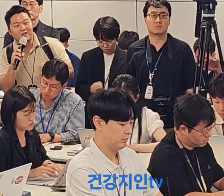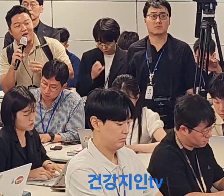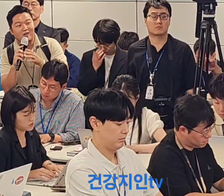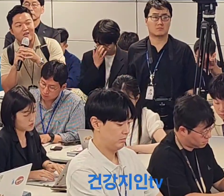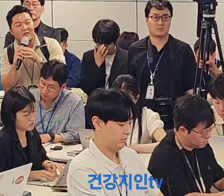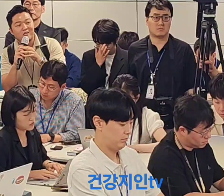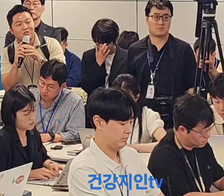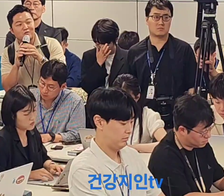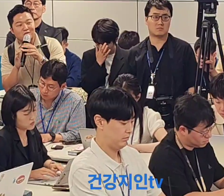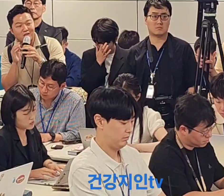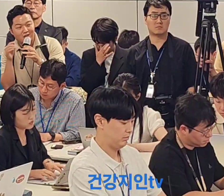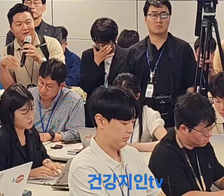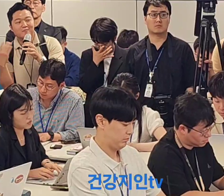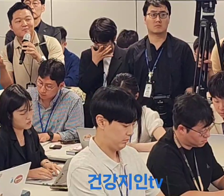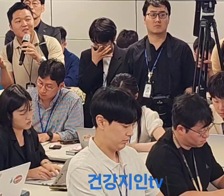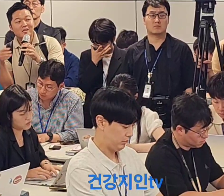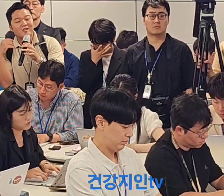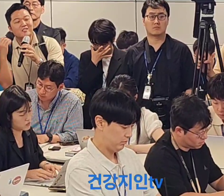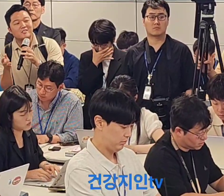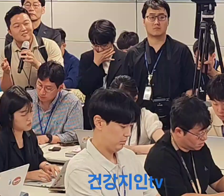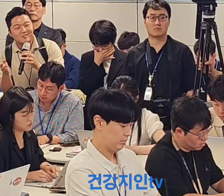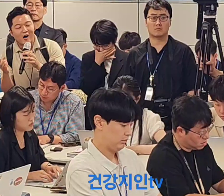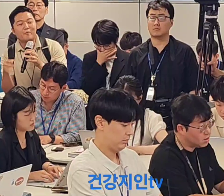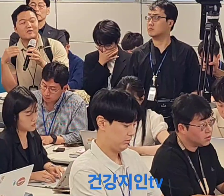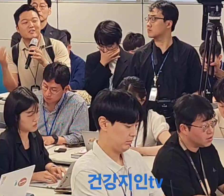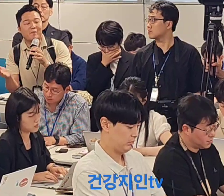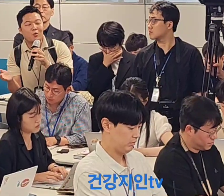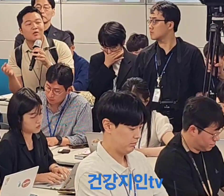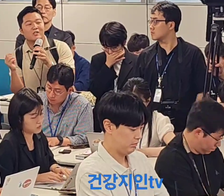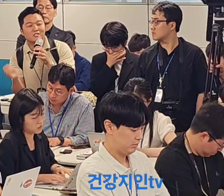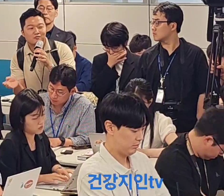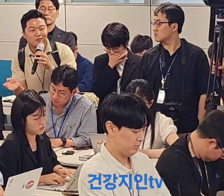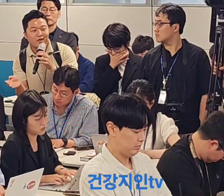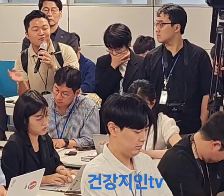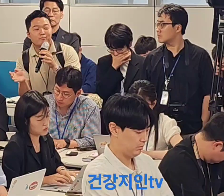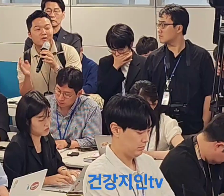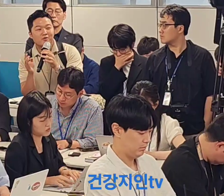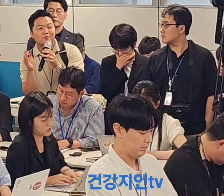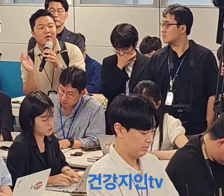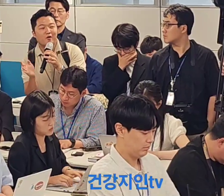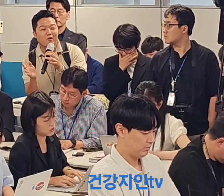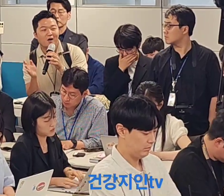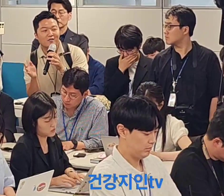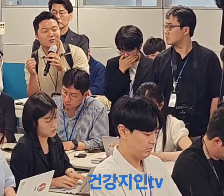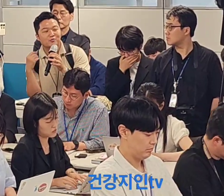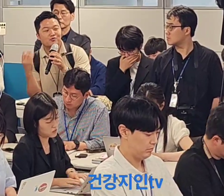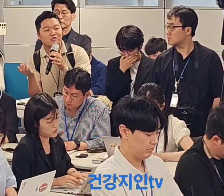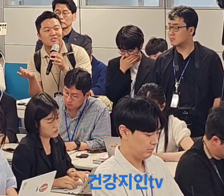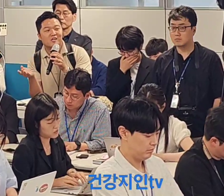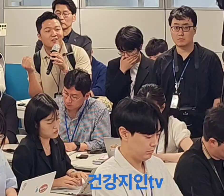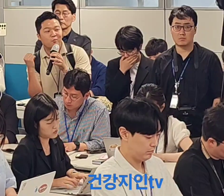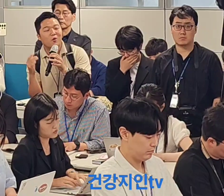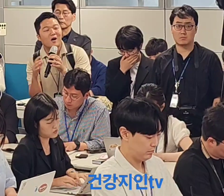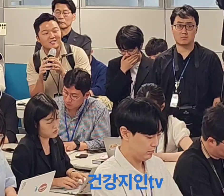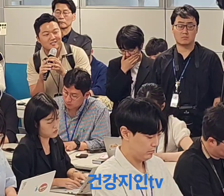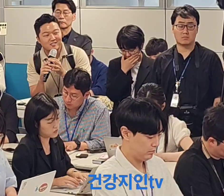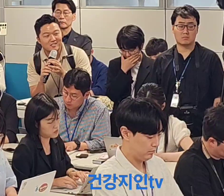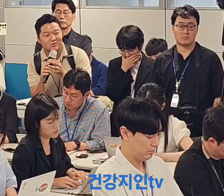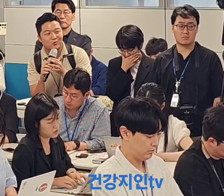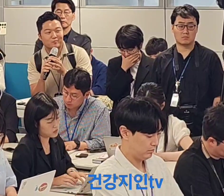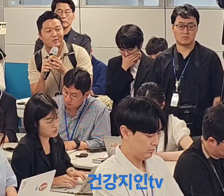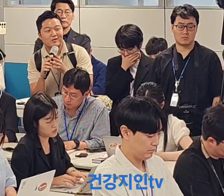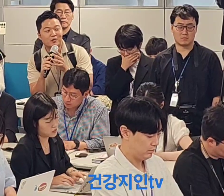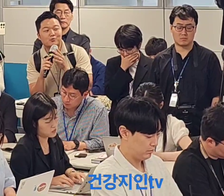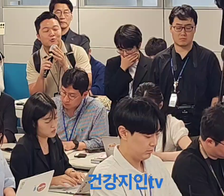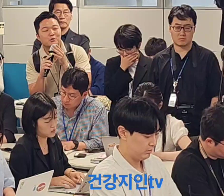44% 받겠다 이야기를 하셨는데 네. 다음에 이제 대표가 되신 후에 국민연금 개혁안을 좀 추진할 보관이